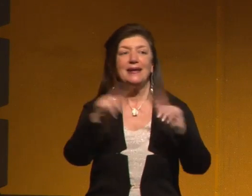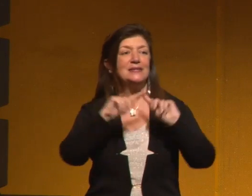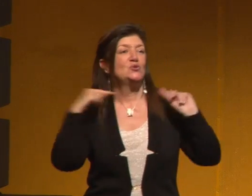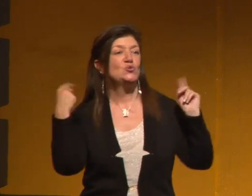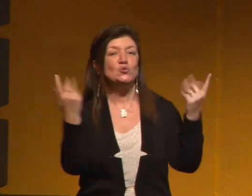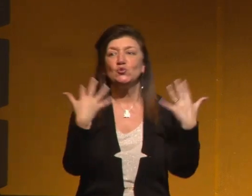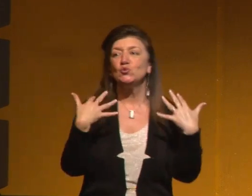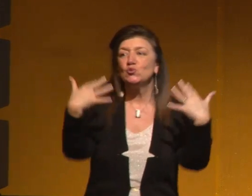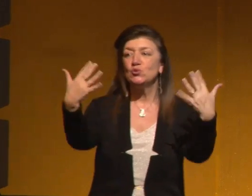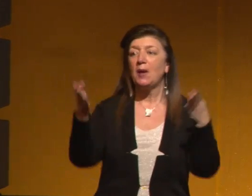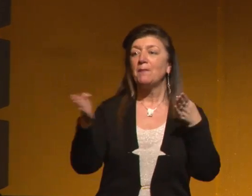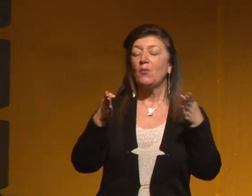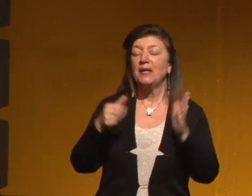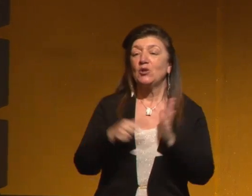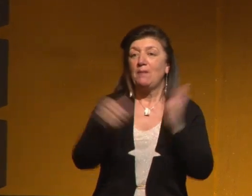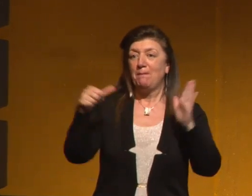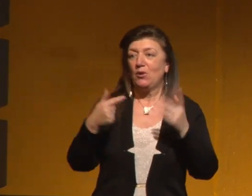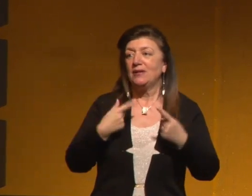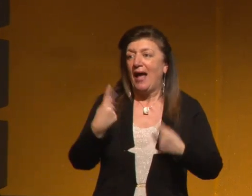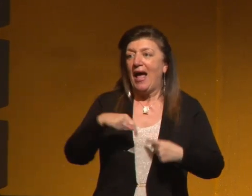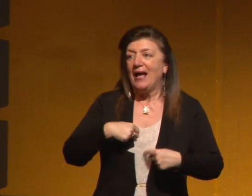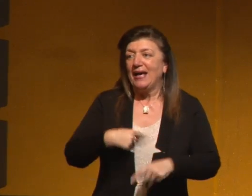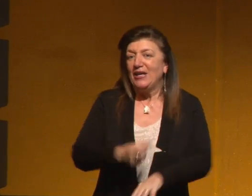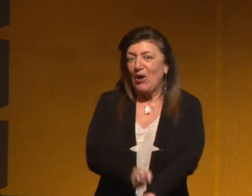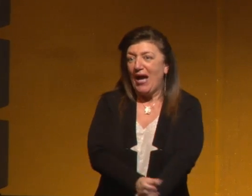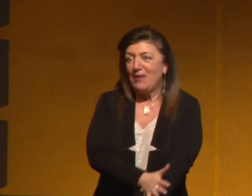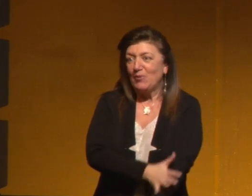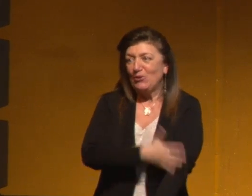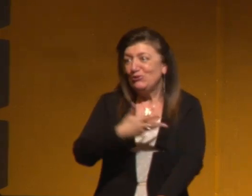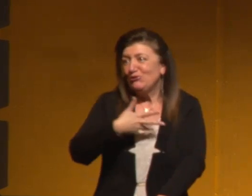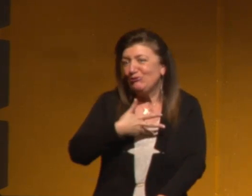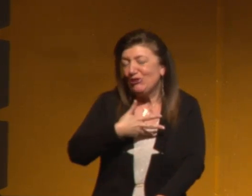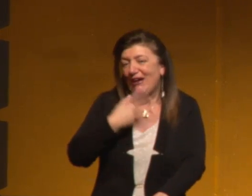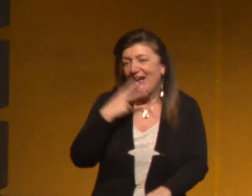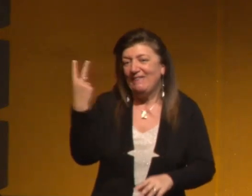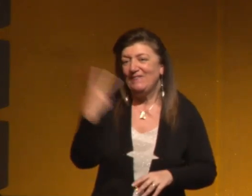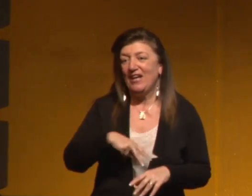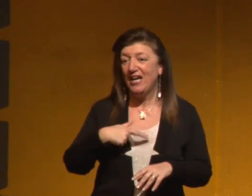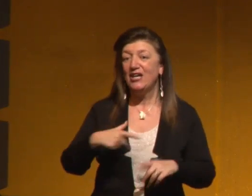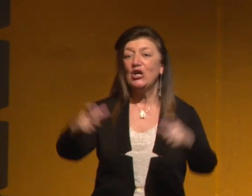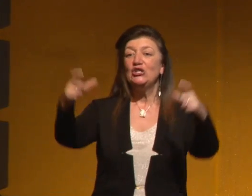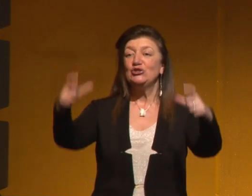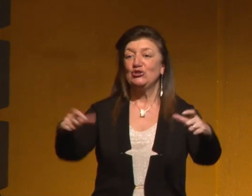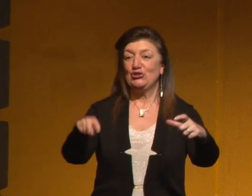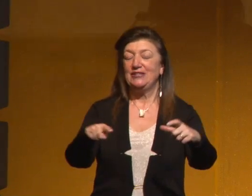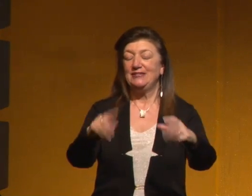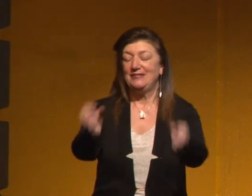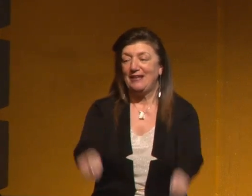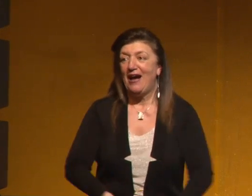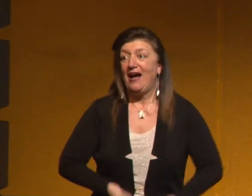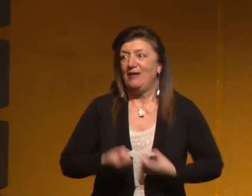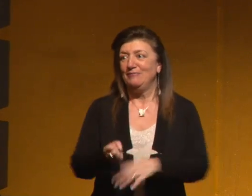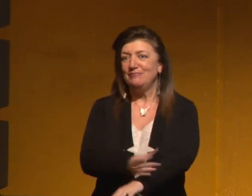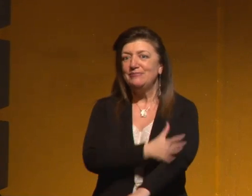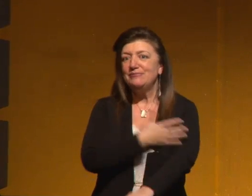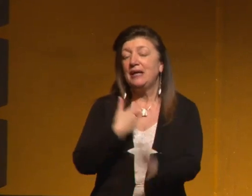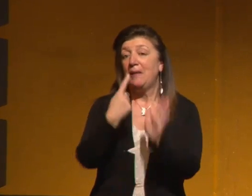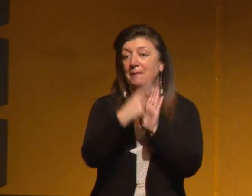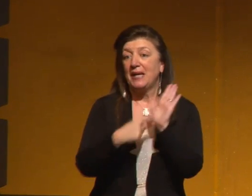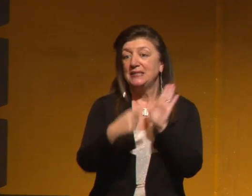importante non nascondo anch'io l'emozione che credo sia l'emozione di una città che oggi si raccoglie dopo grandi mesi di